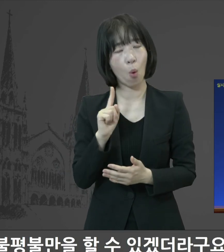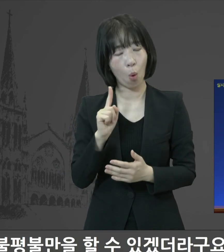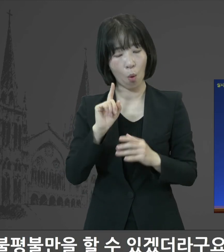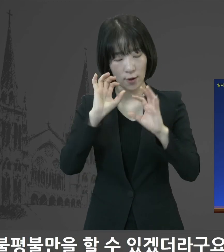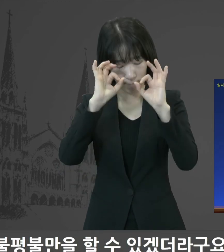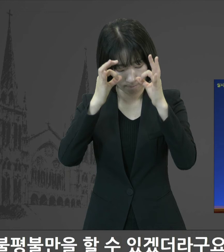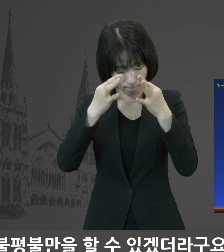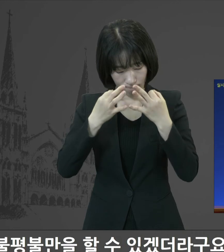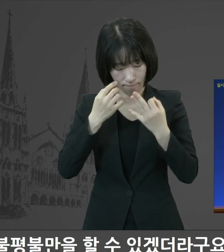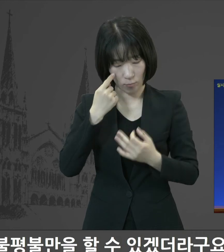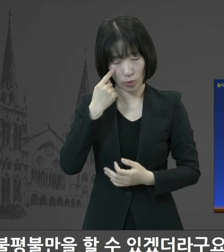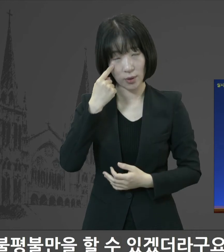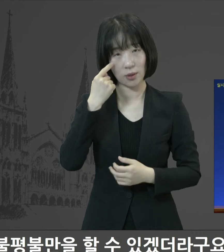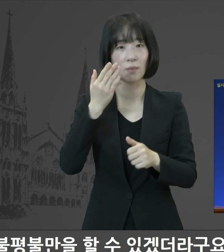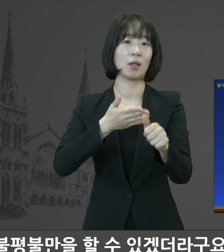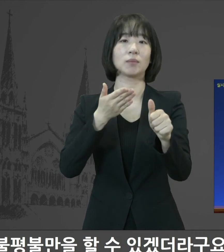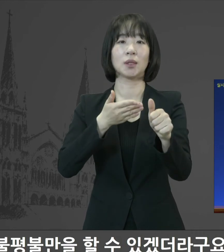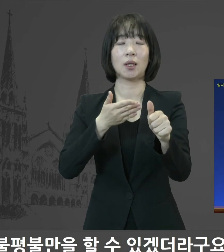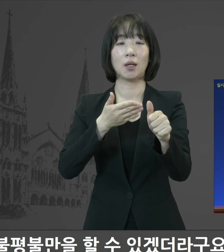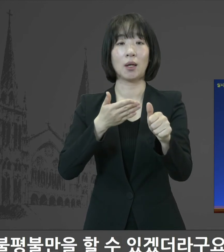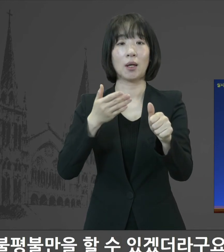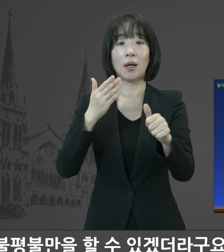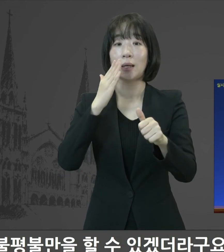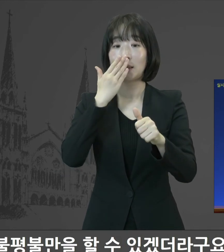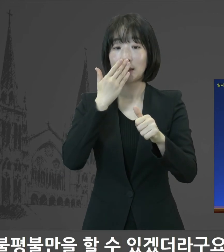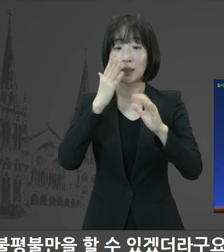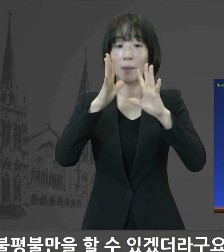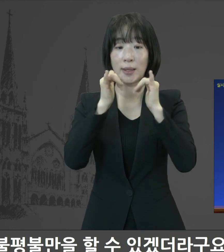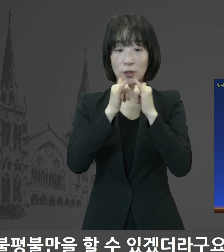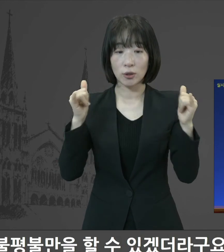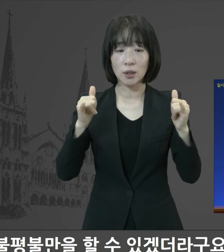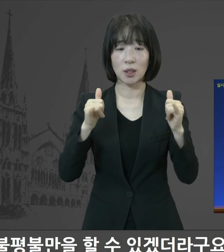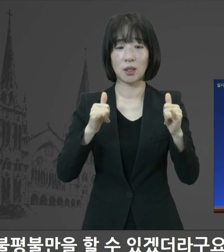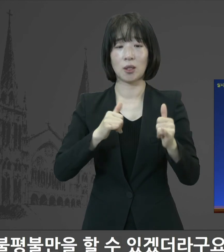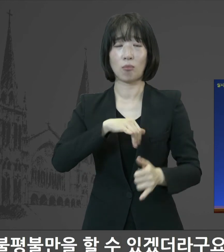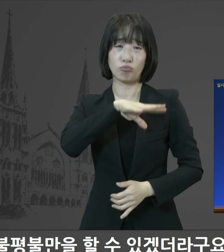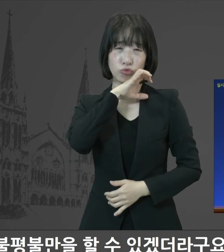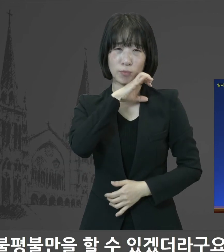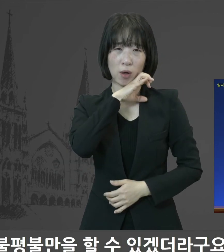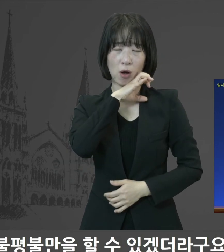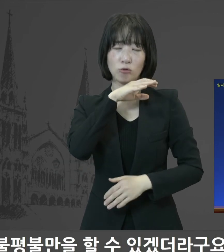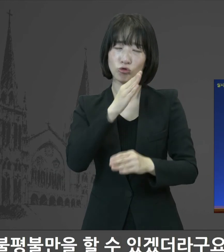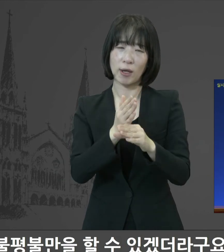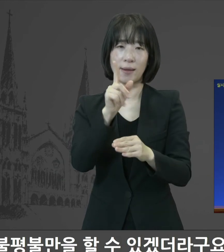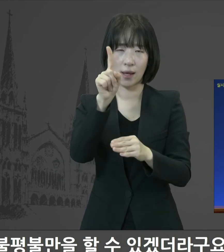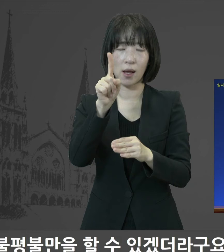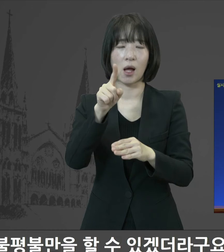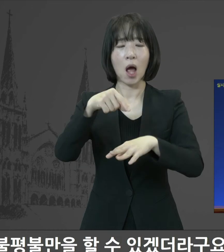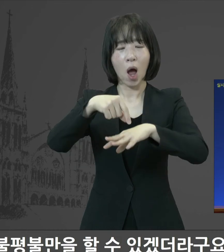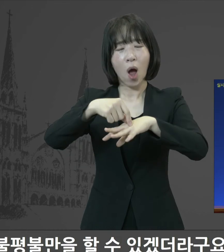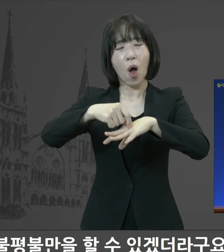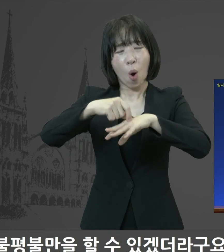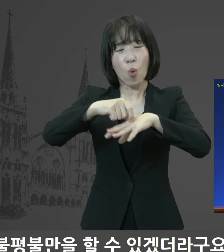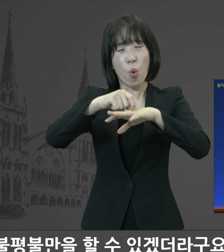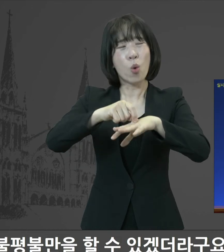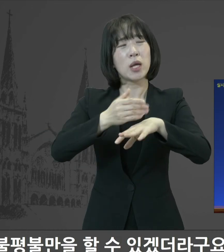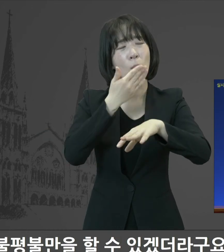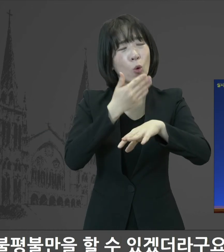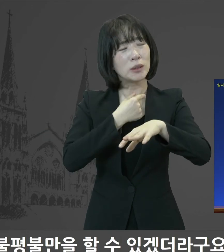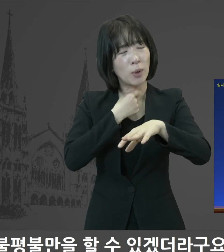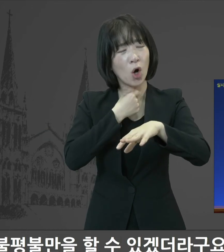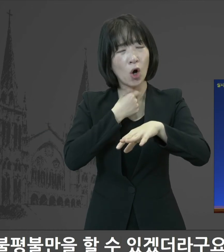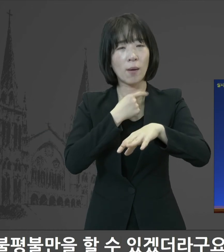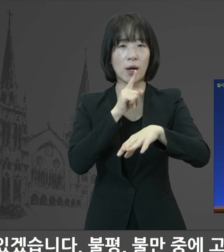불평불만 중에 이 고기 달라는 거 있잖아요. 만나는 계속 있는데 고기 먹고 싶다고 그랬잖아요. 몇 주